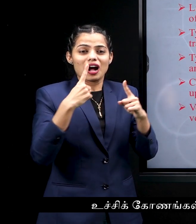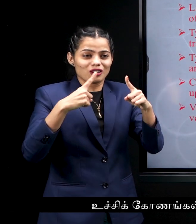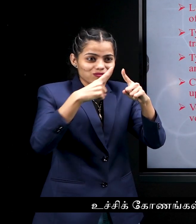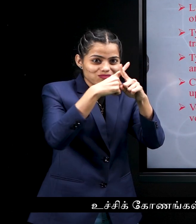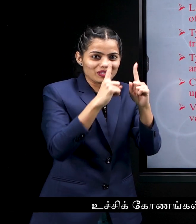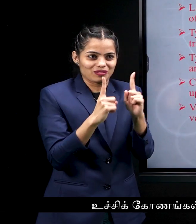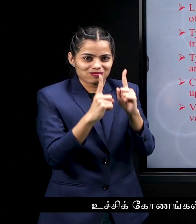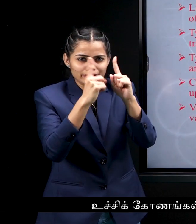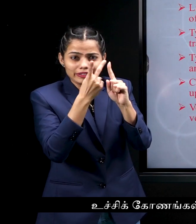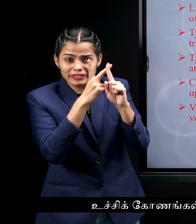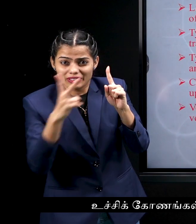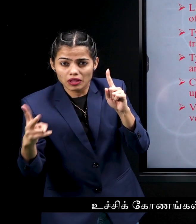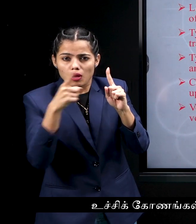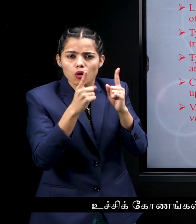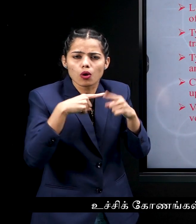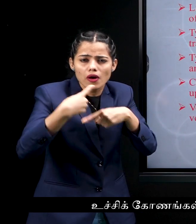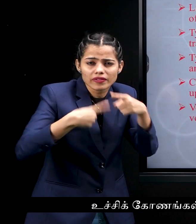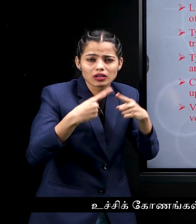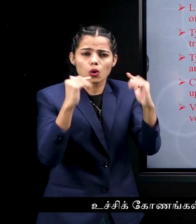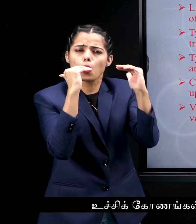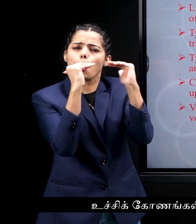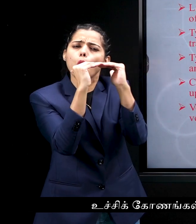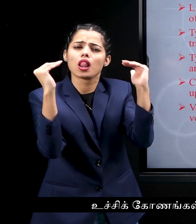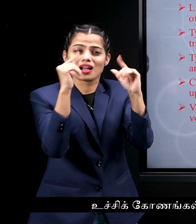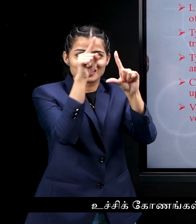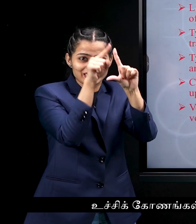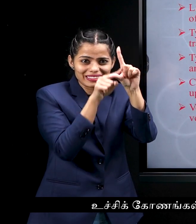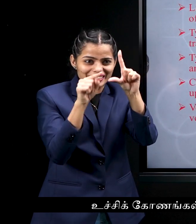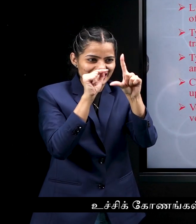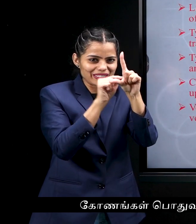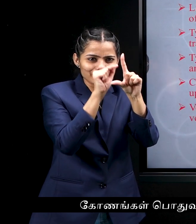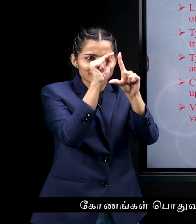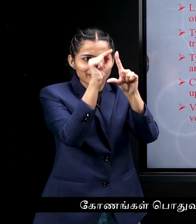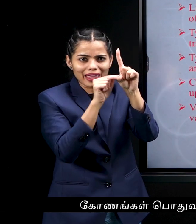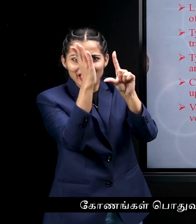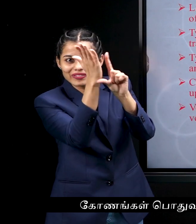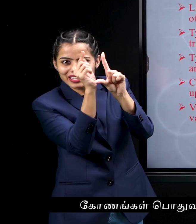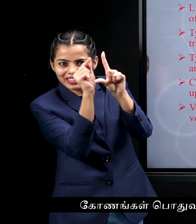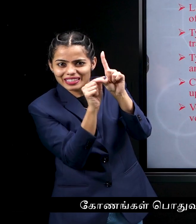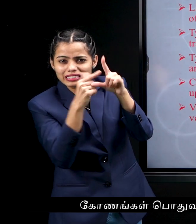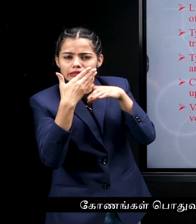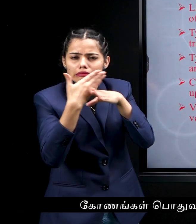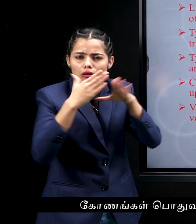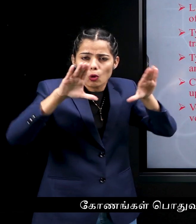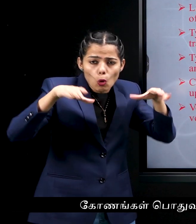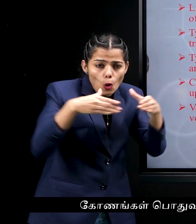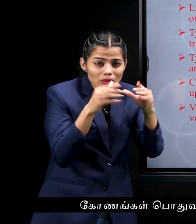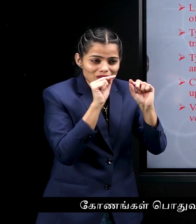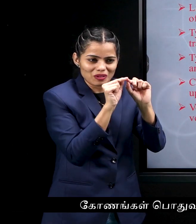உச்சி கோணங்கள் எப்போதும் சமமாக இருக்கும், மேலும் அருகிலுள்ள கோணங்கள் பொதுவான உச்சி மற்றும் பக்கத்தை பகிர்ந்து